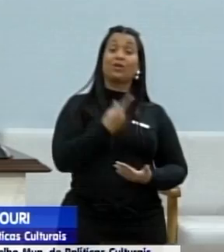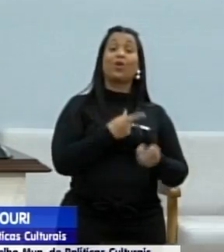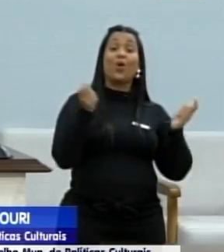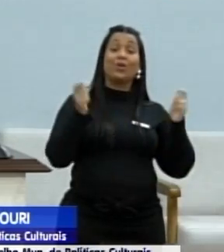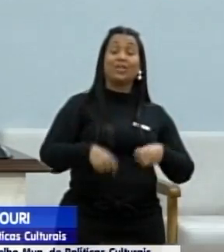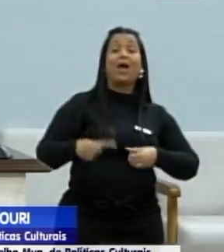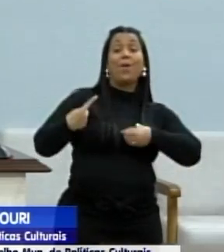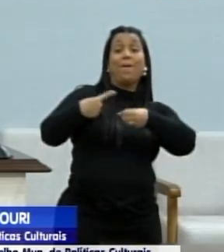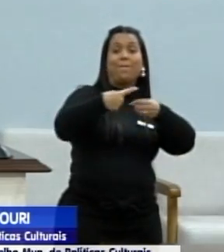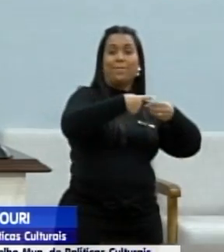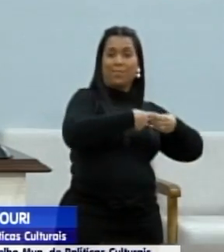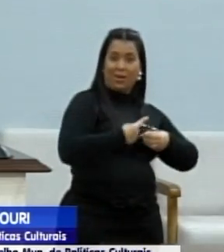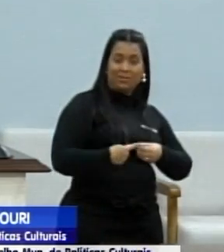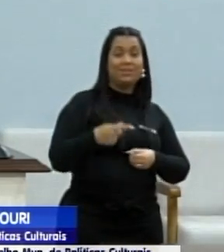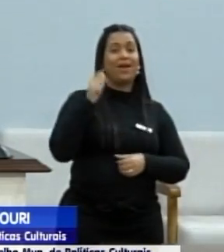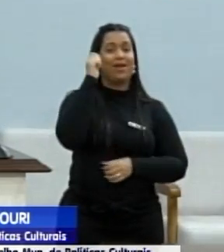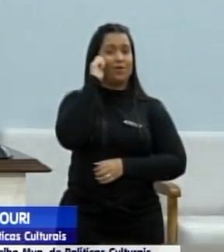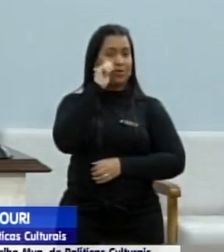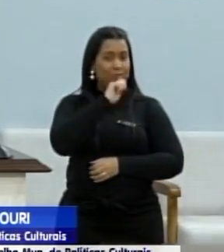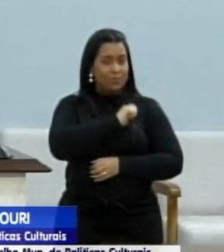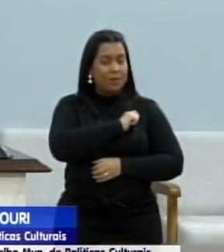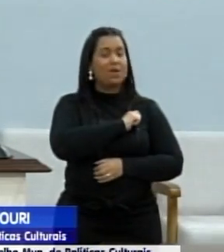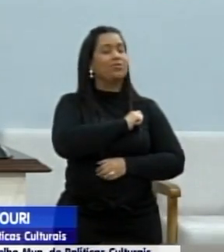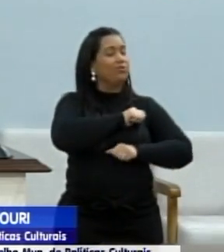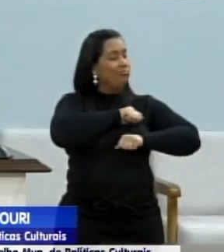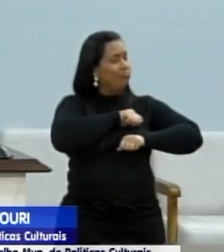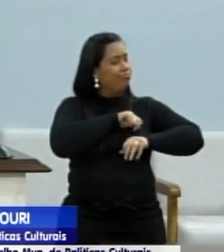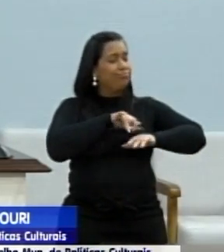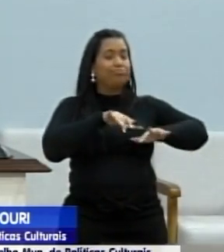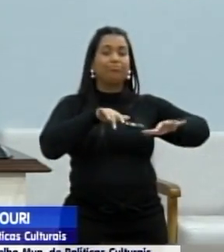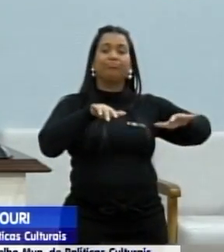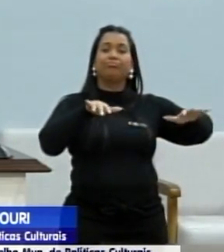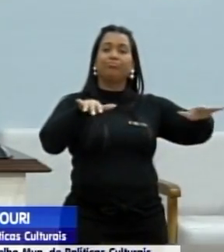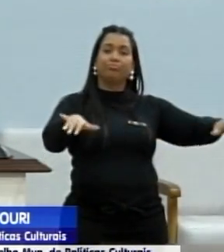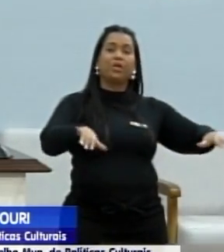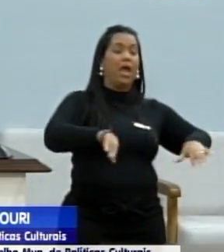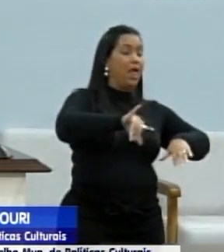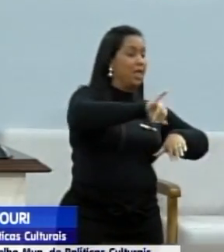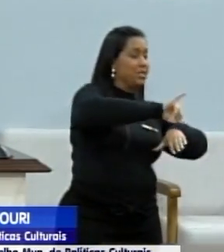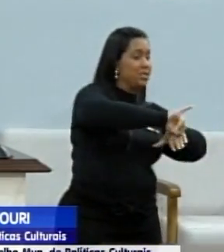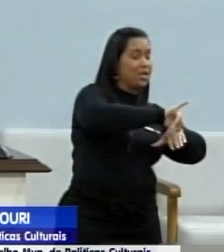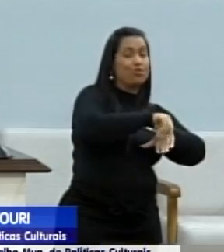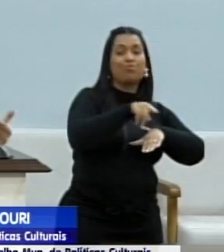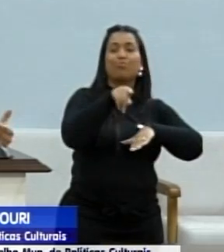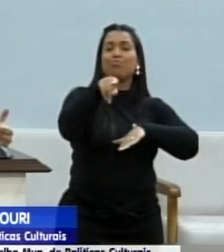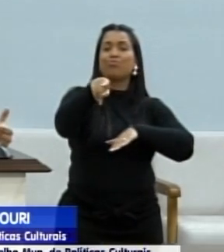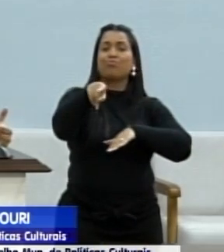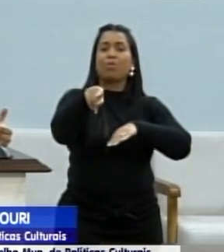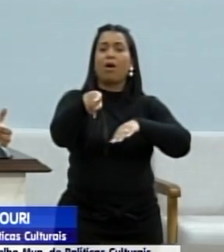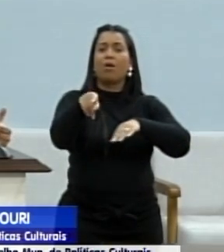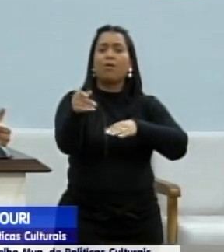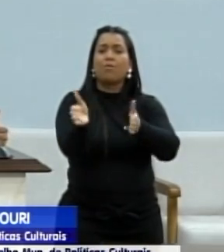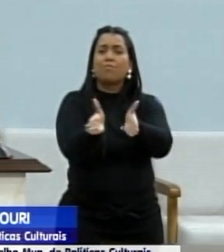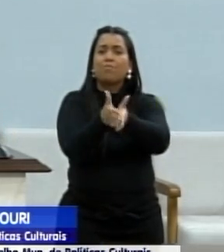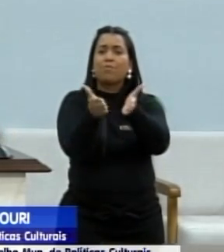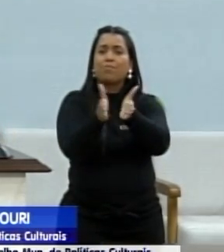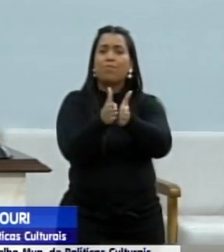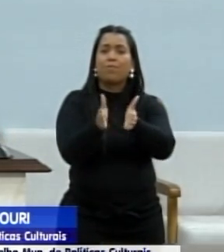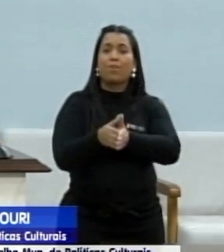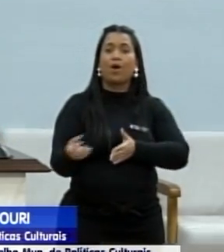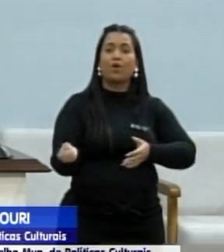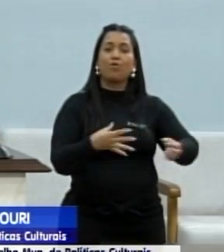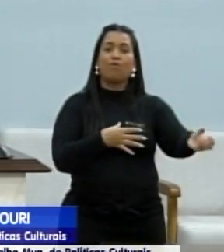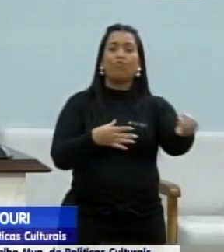uma cidade, uma Rio Preto em toda a sua dimensão, nos centros, na periferia, nos novos bairros que assim virão, porque a